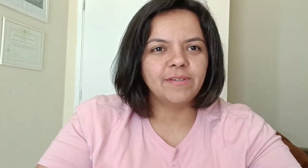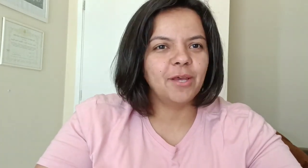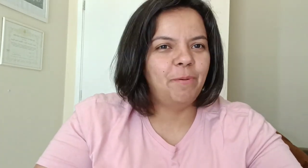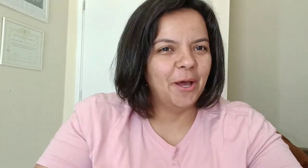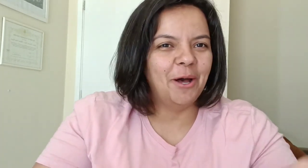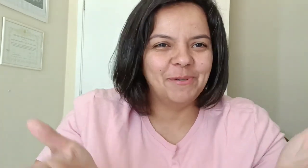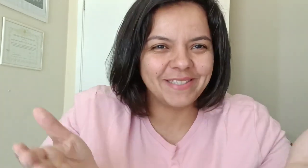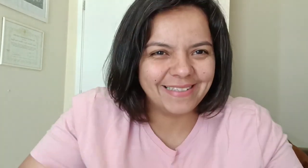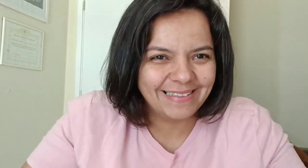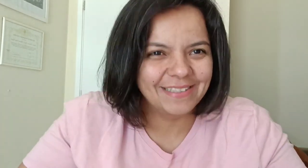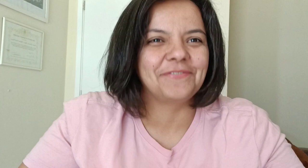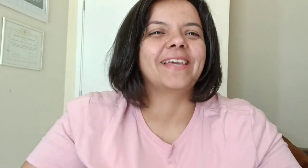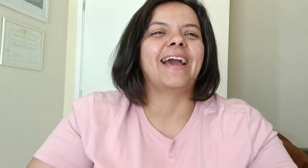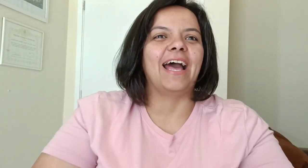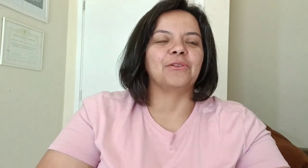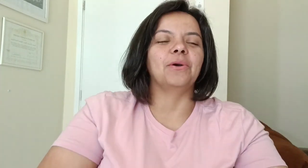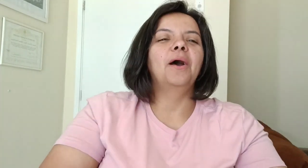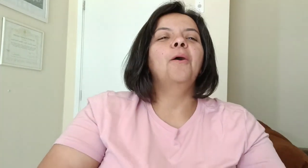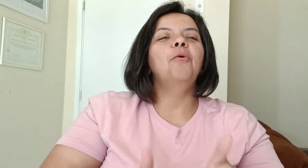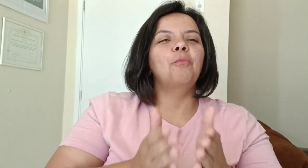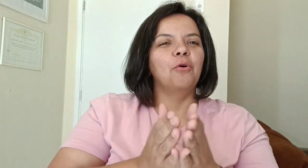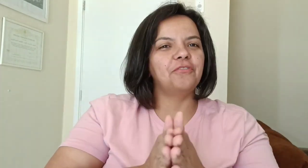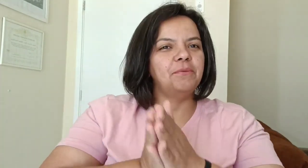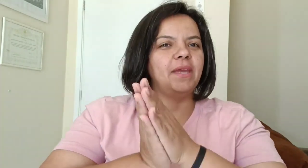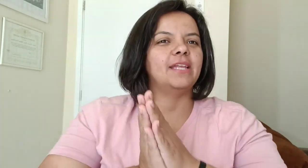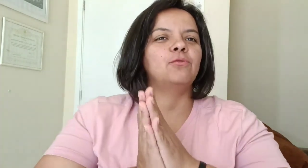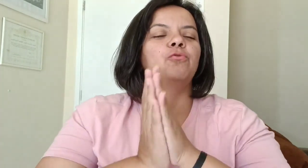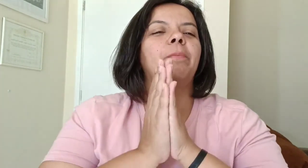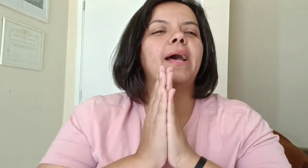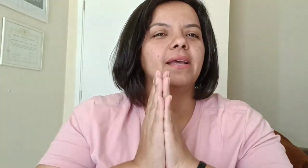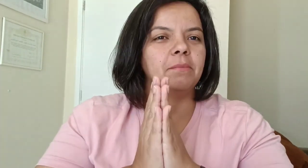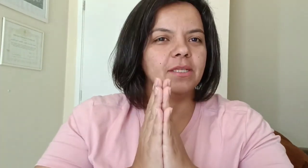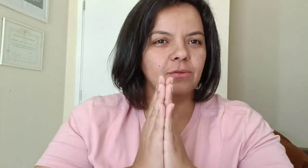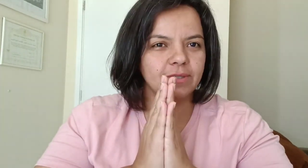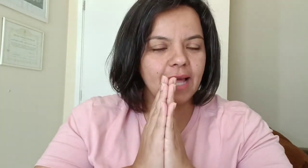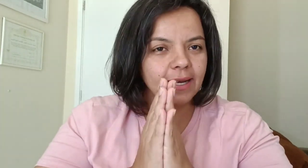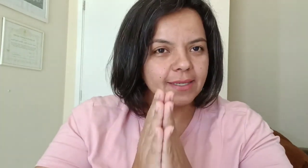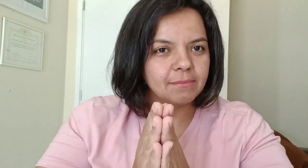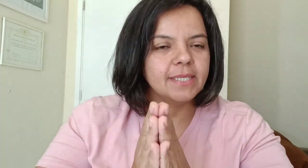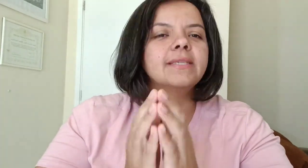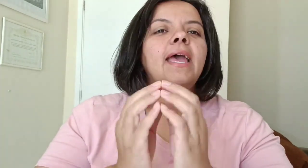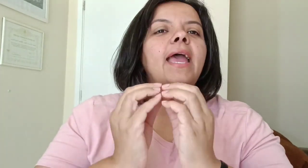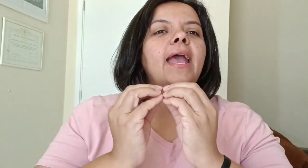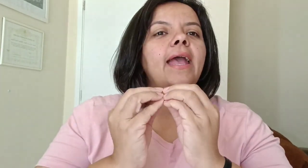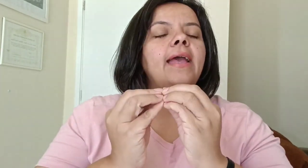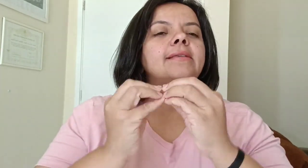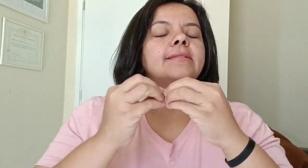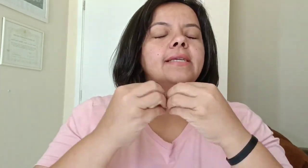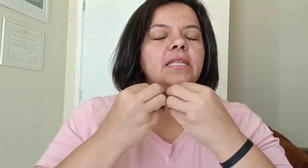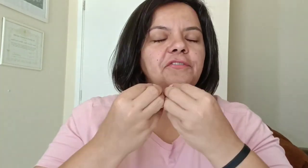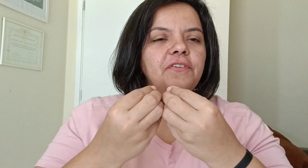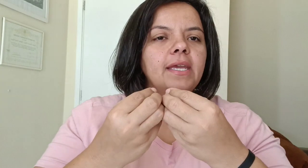seu próprio significado. O movimento, no parâmetros da Libras, significa